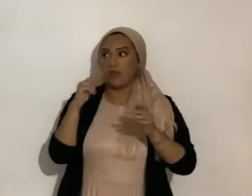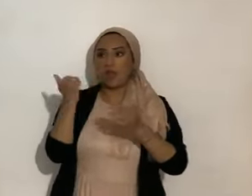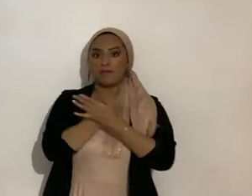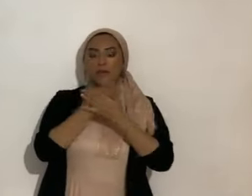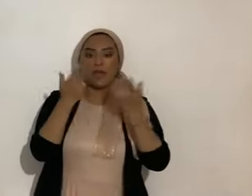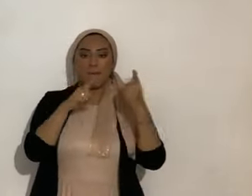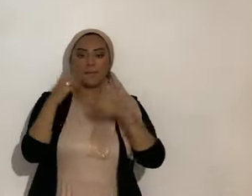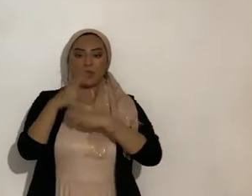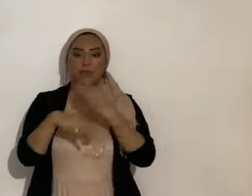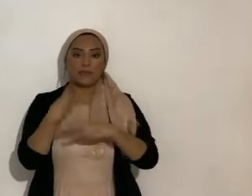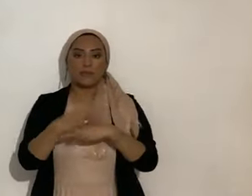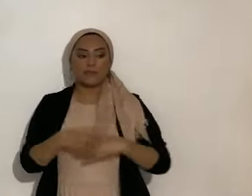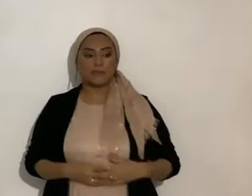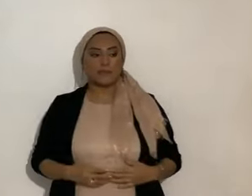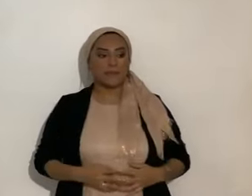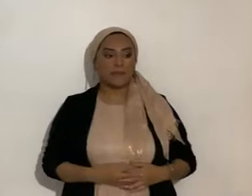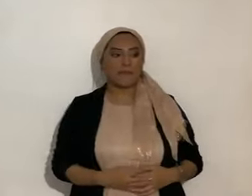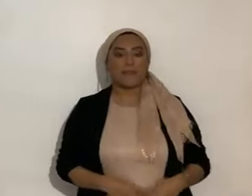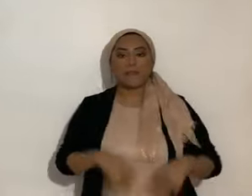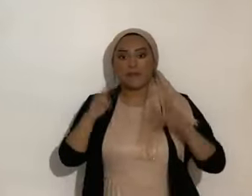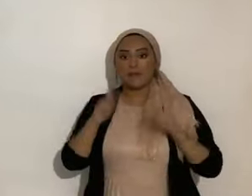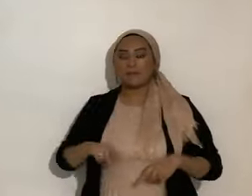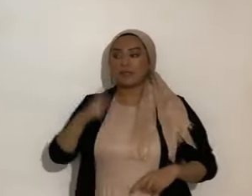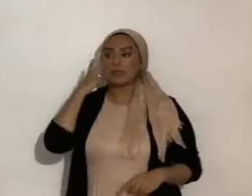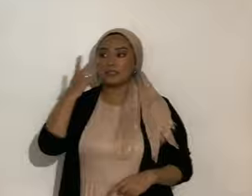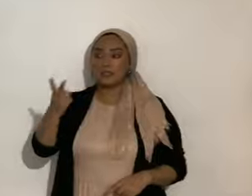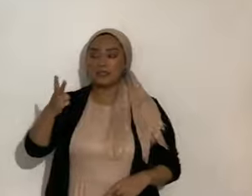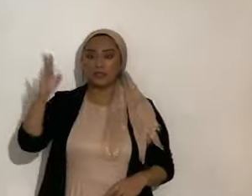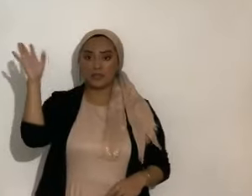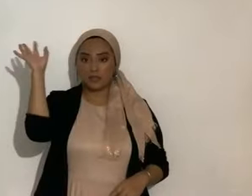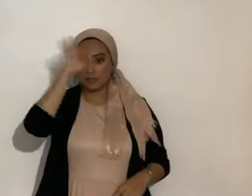mundo. Entonces, la persona ve la ilusión